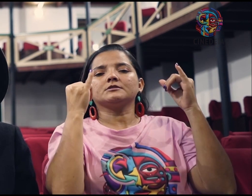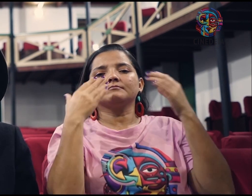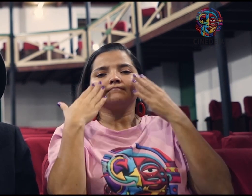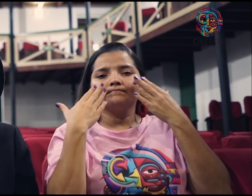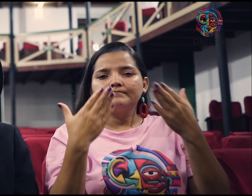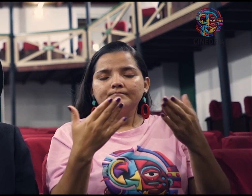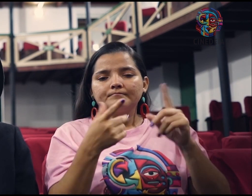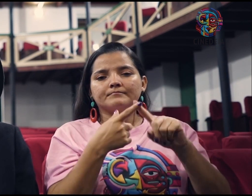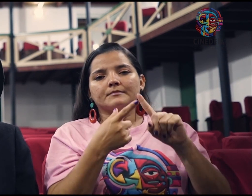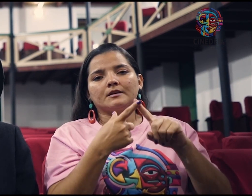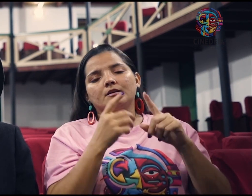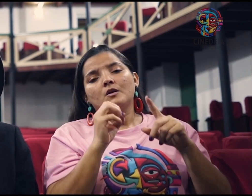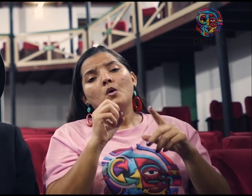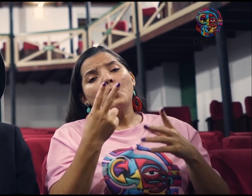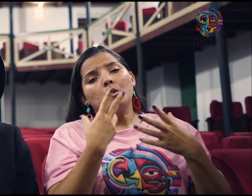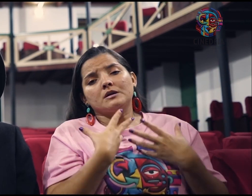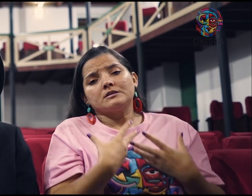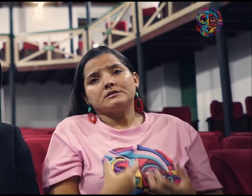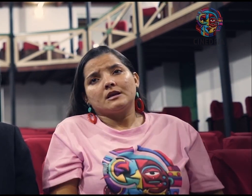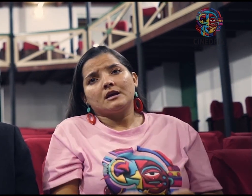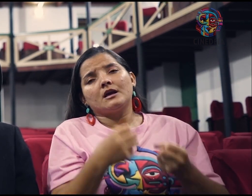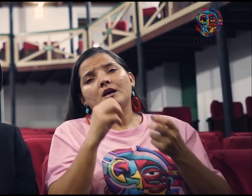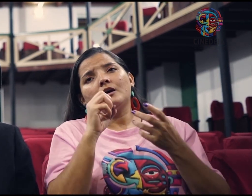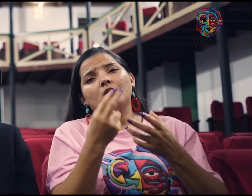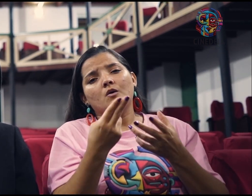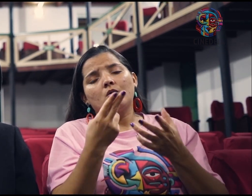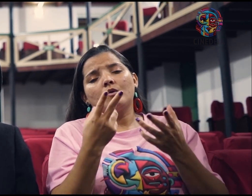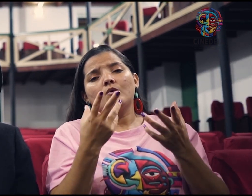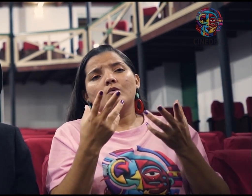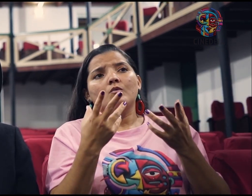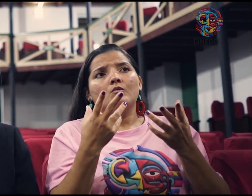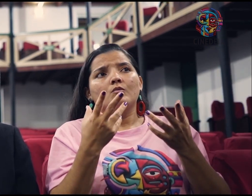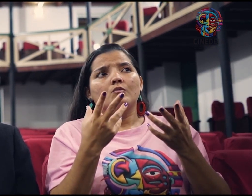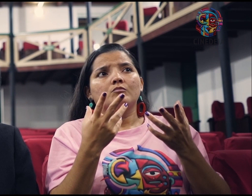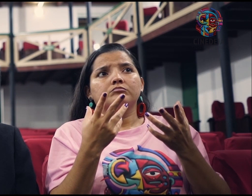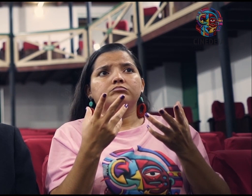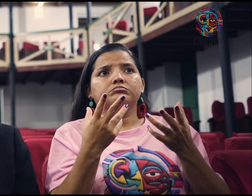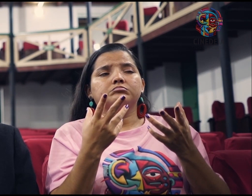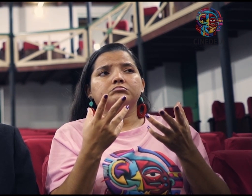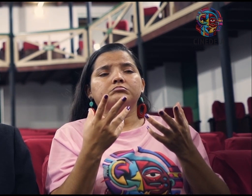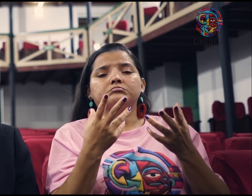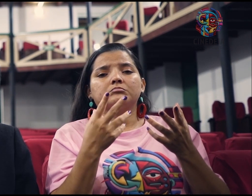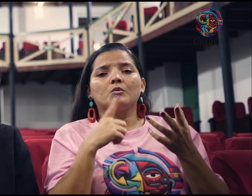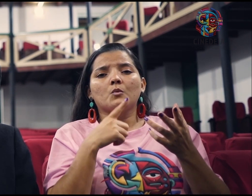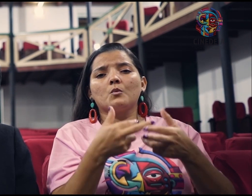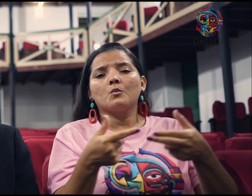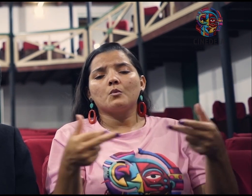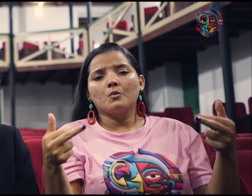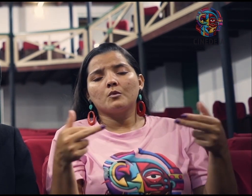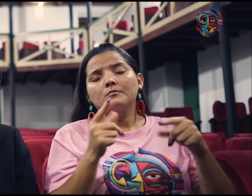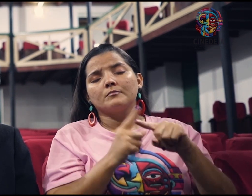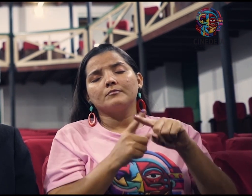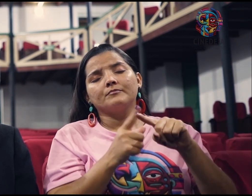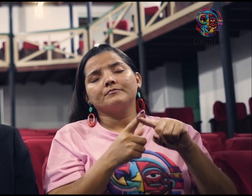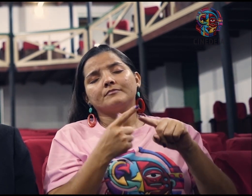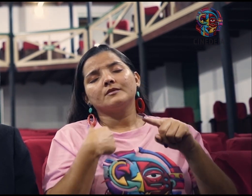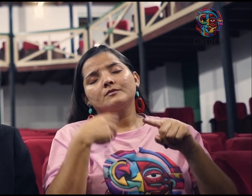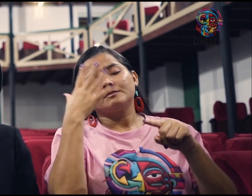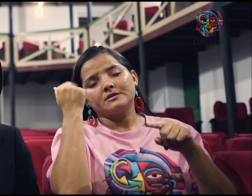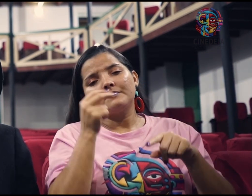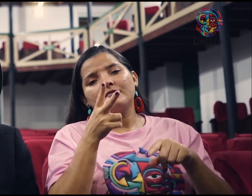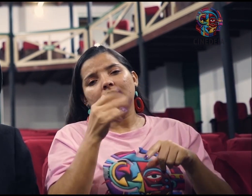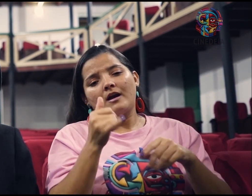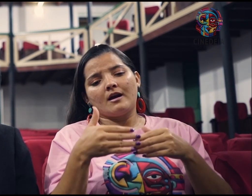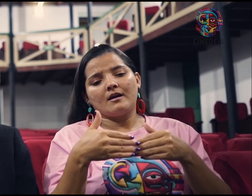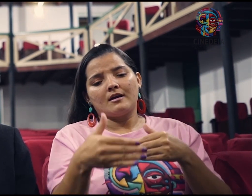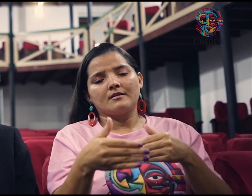Associação LGBTQIAPN+ aí de Limoeiro, a Jaguar, que é a associação aí da região de Jaguaribe. Então,